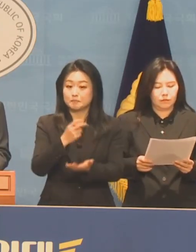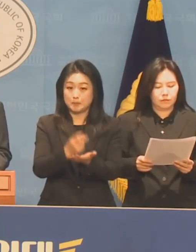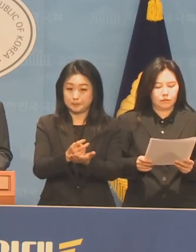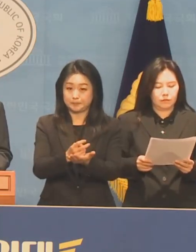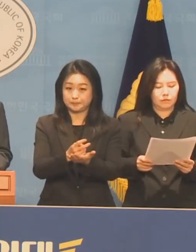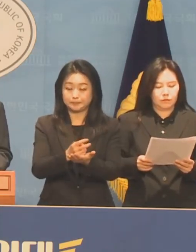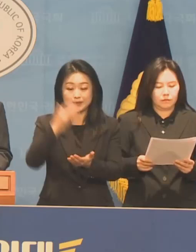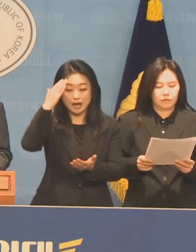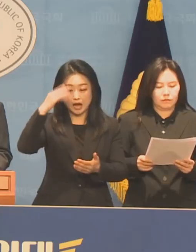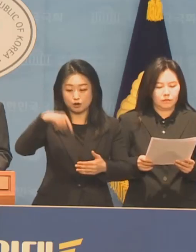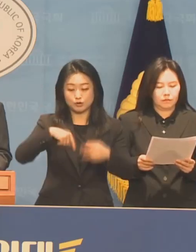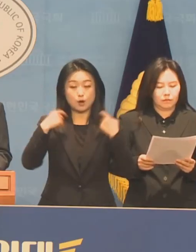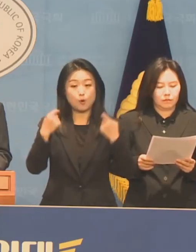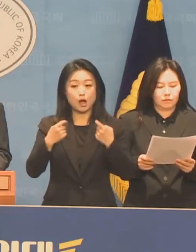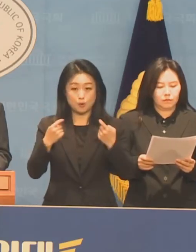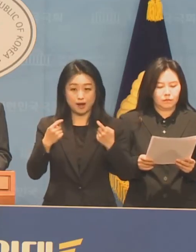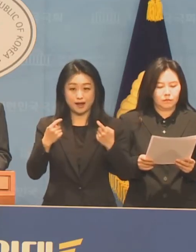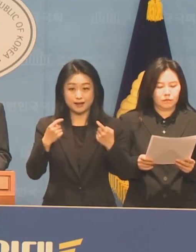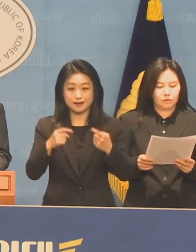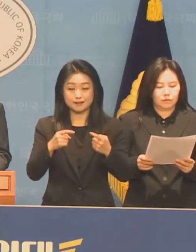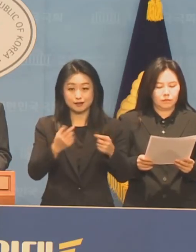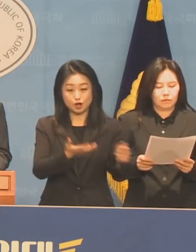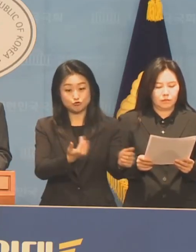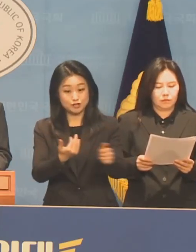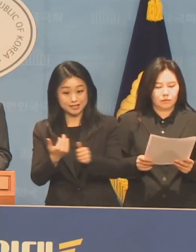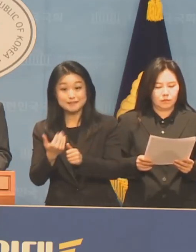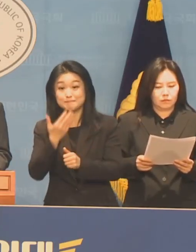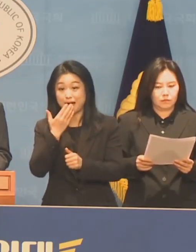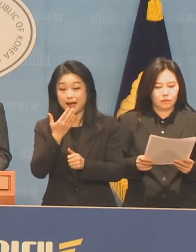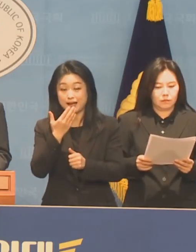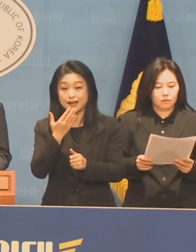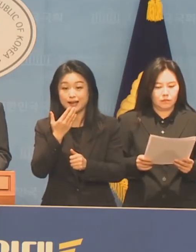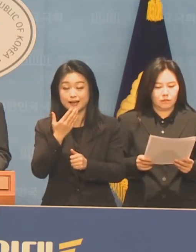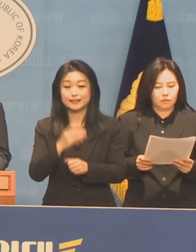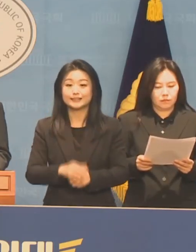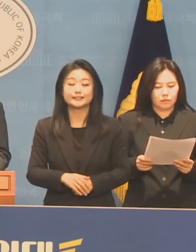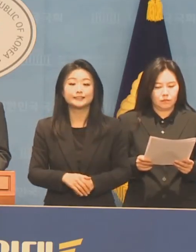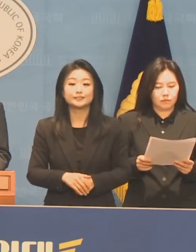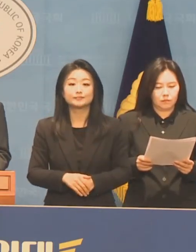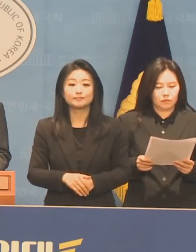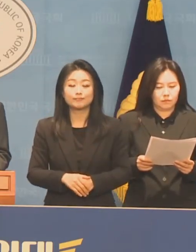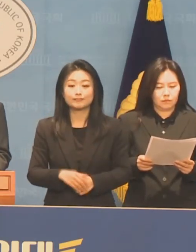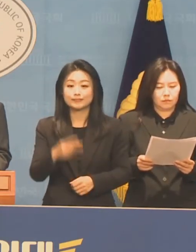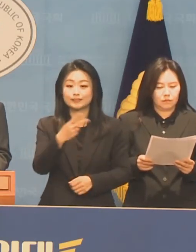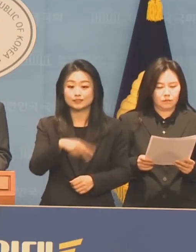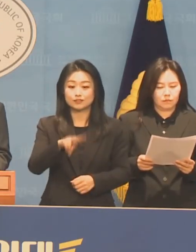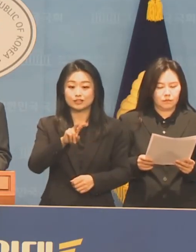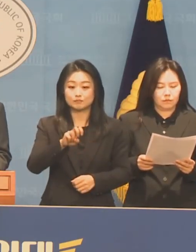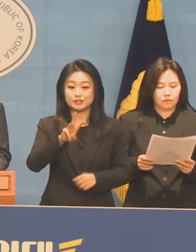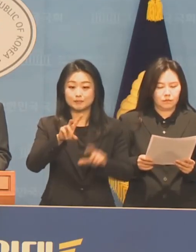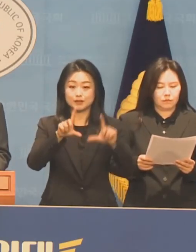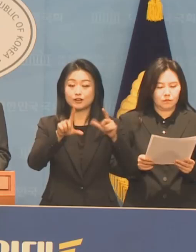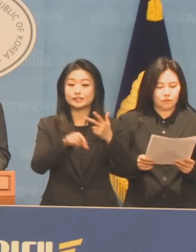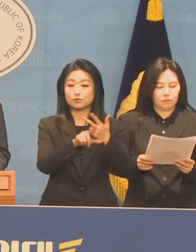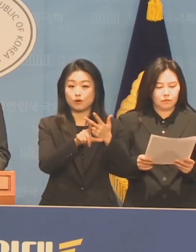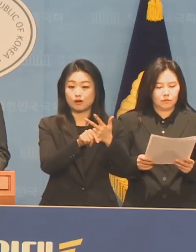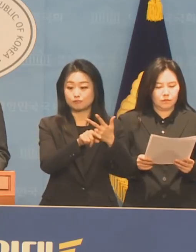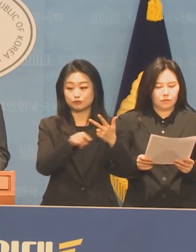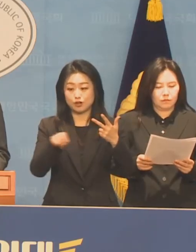법안은 국내 관광 증가 유인책이 될 수 있습니다. 실제 2023년